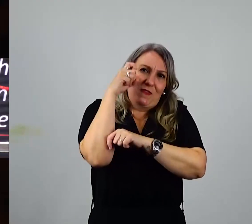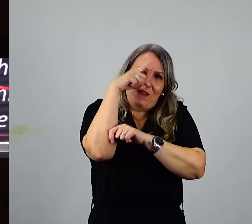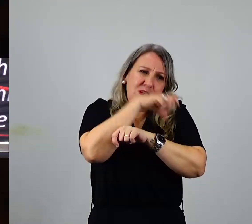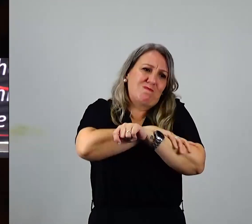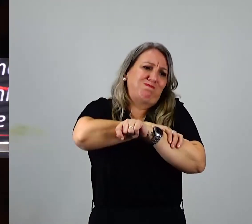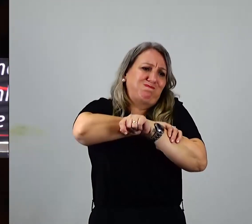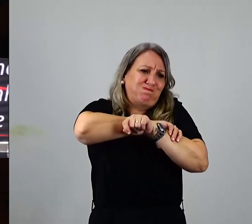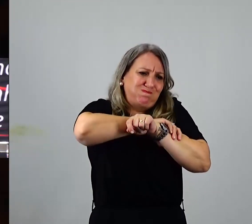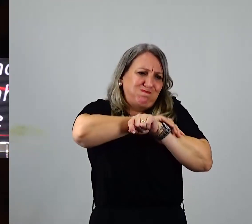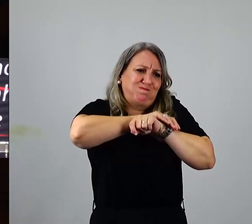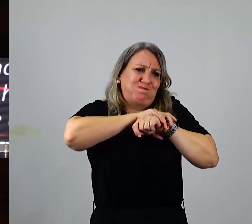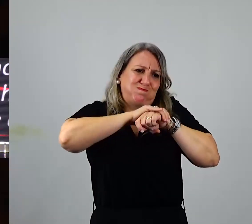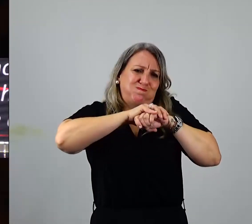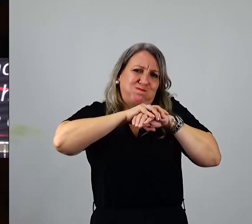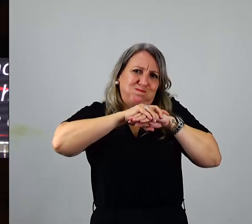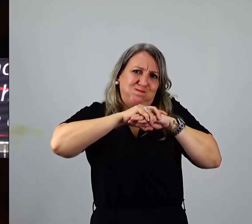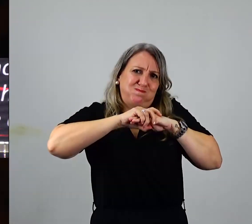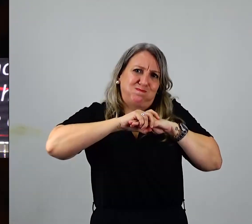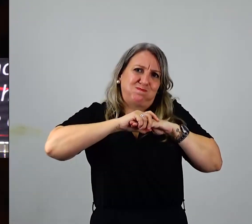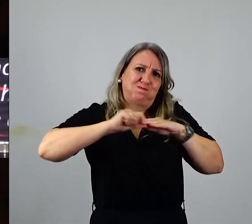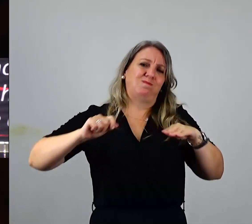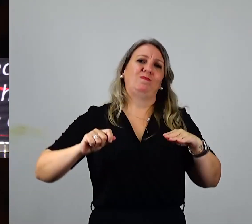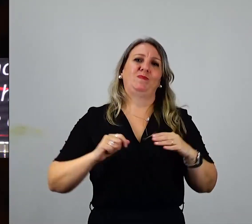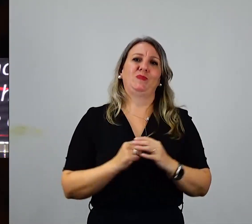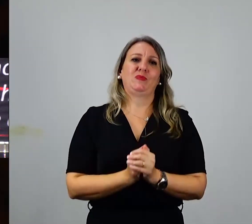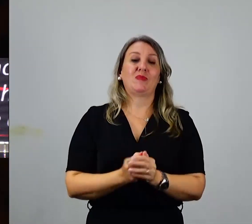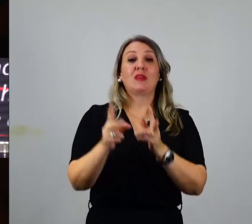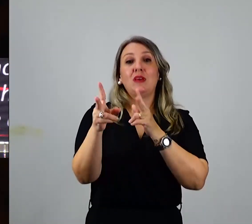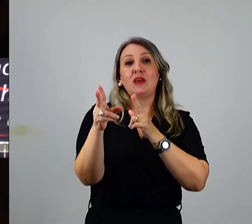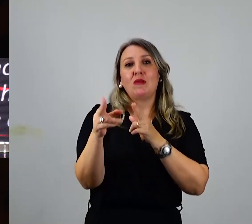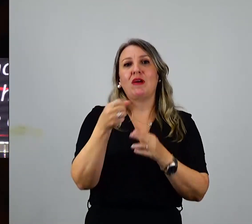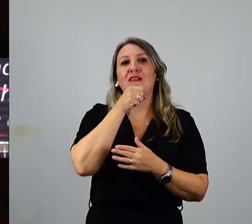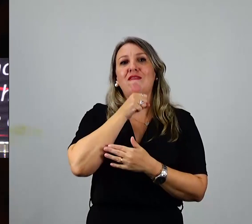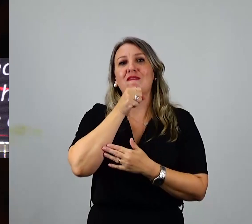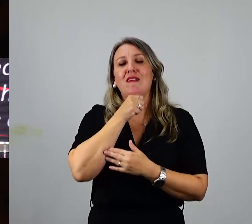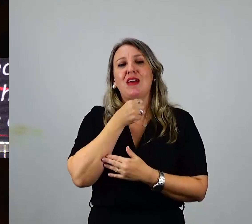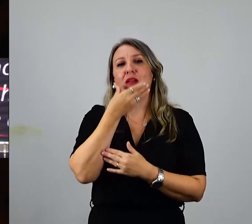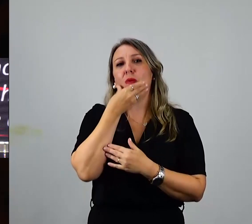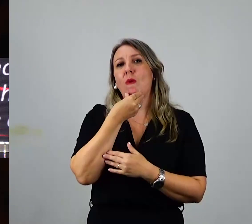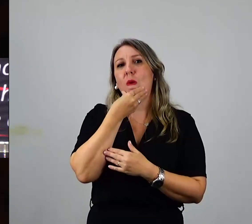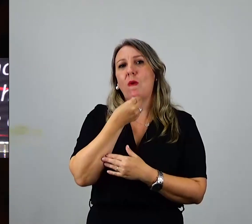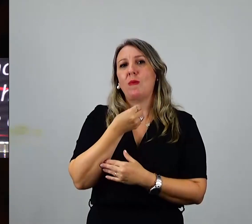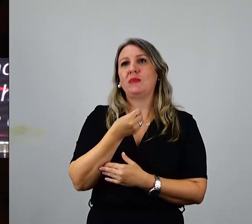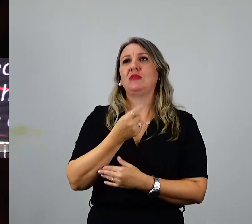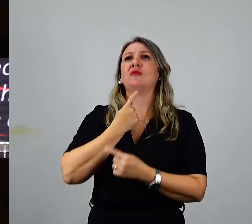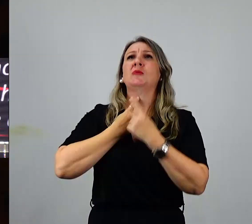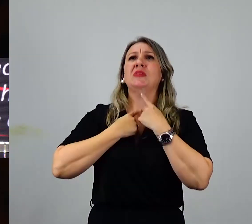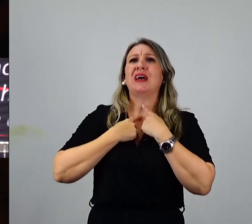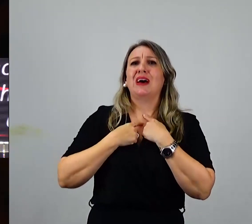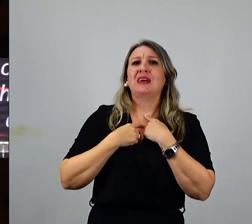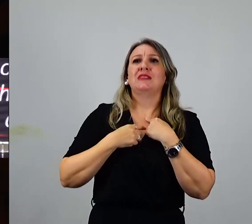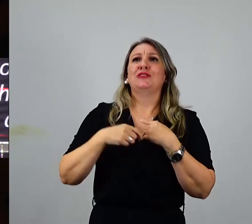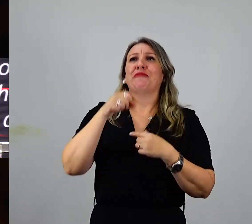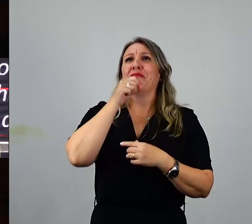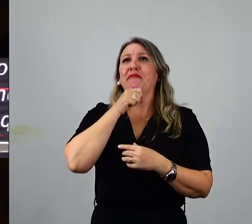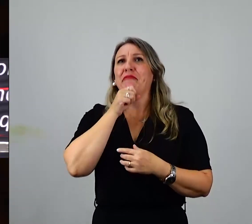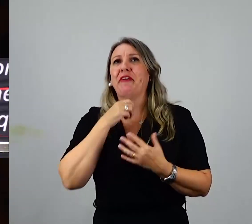nós. Nossos velhos hábitos, nossos velhos desejos, nossas